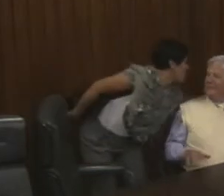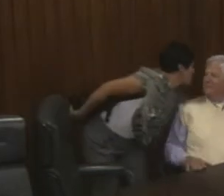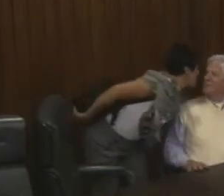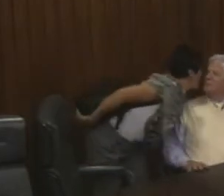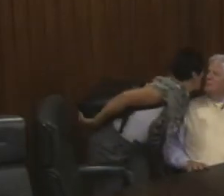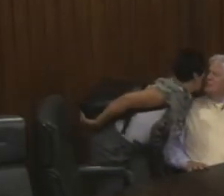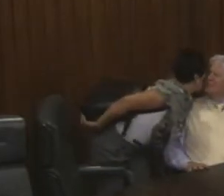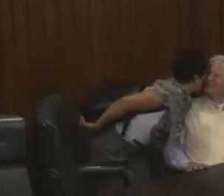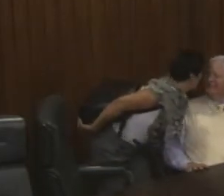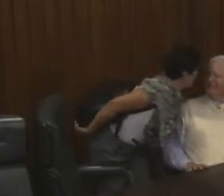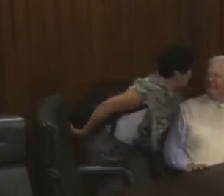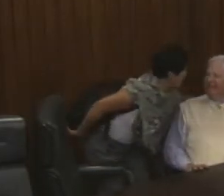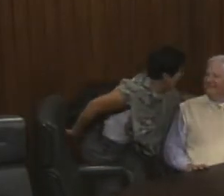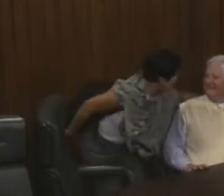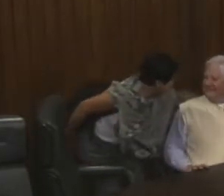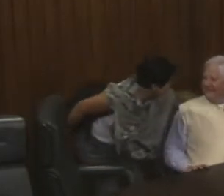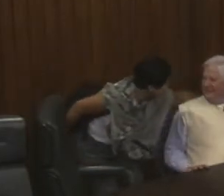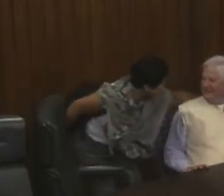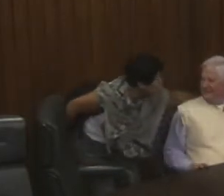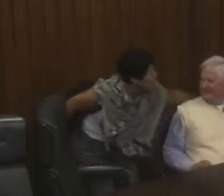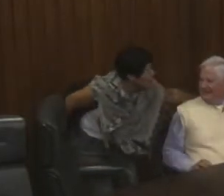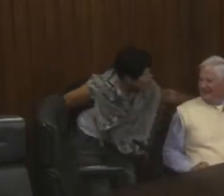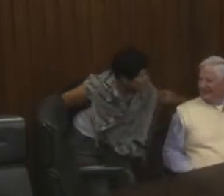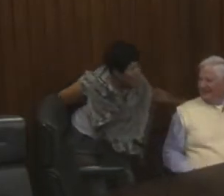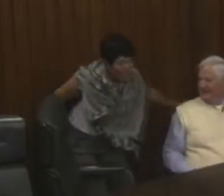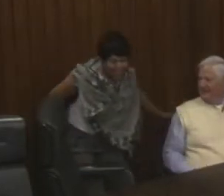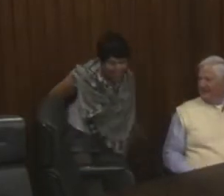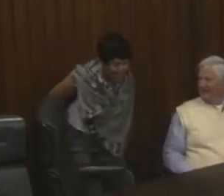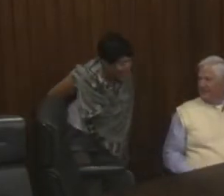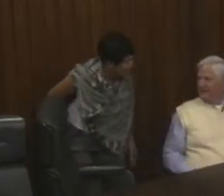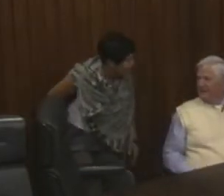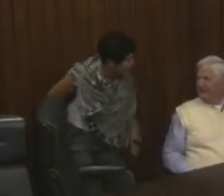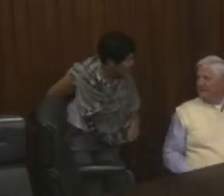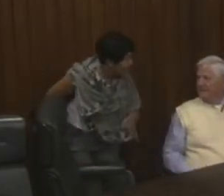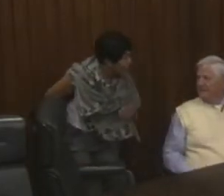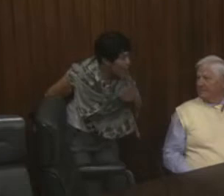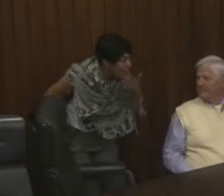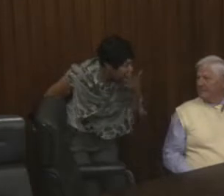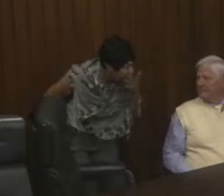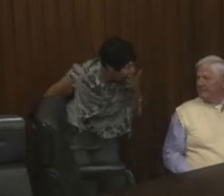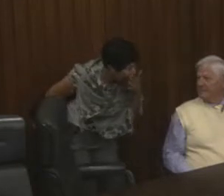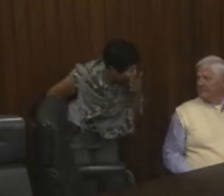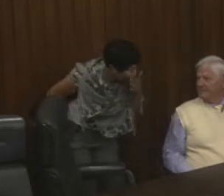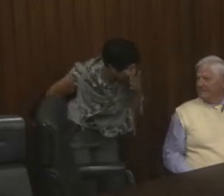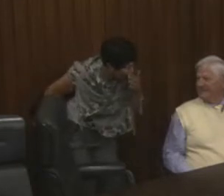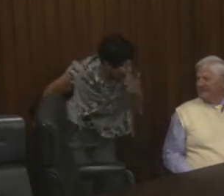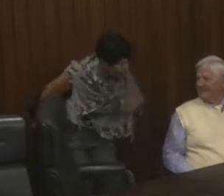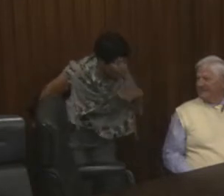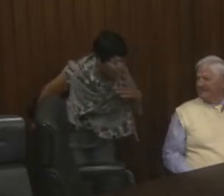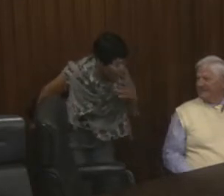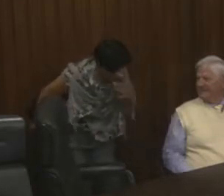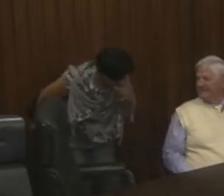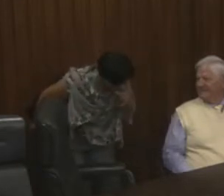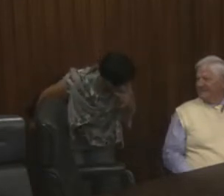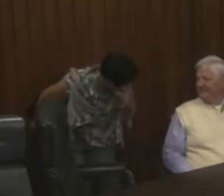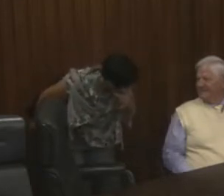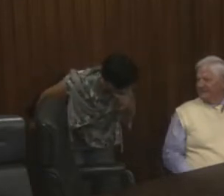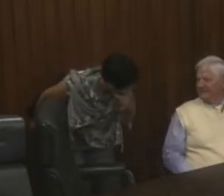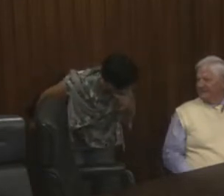esse bilhete. Professora Karina, então, o mais importante de tudo é o alfabeto? É o alfabeto? É